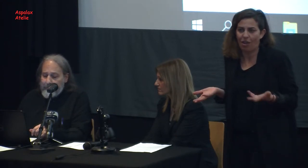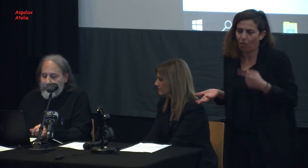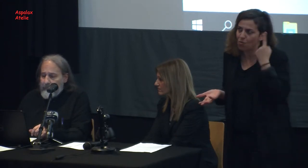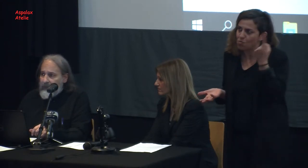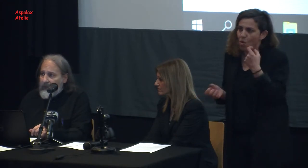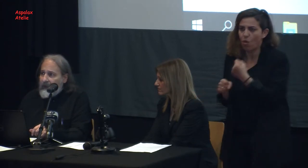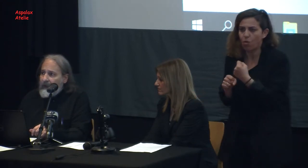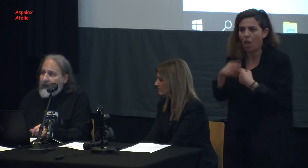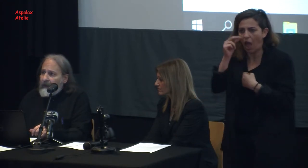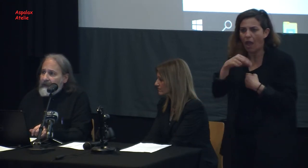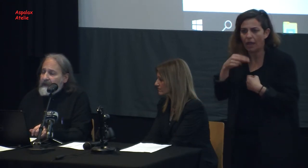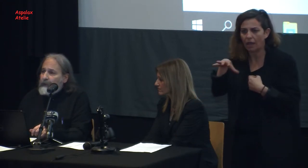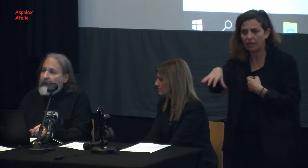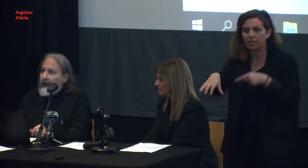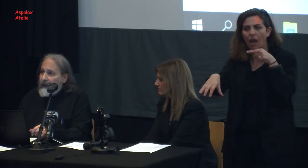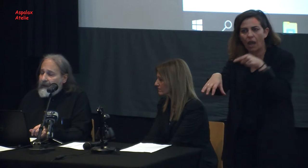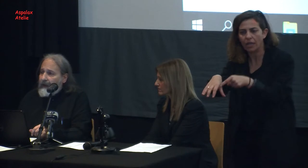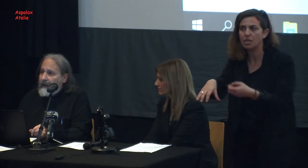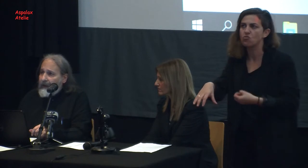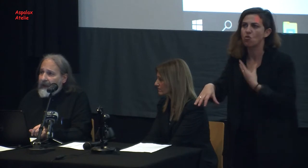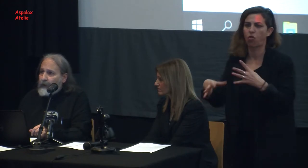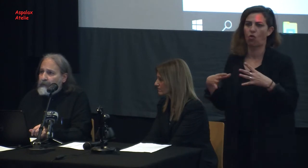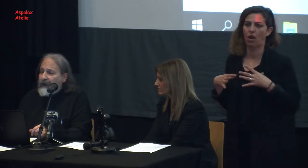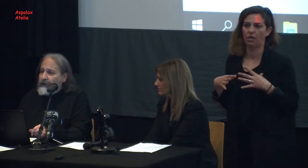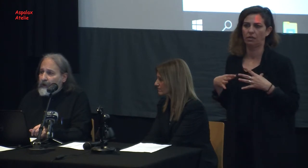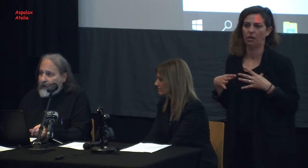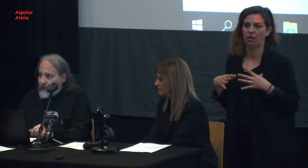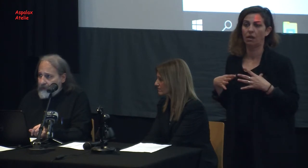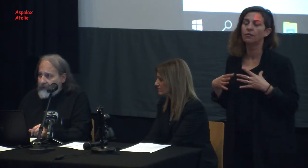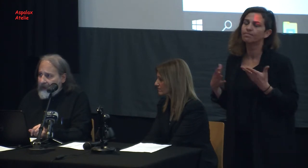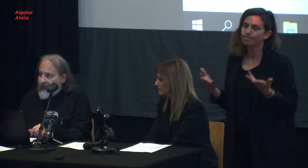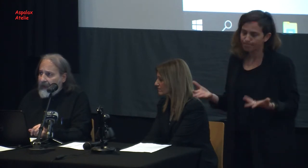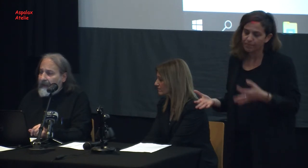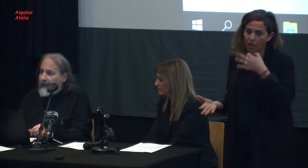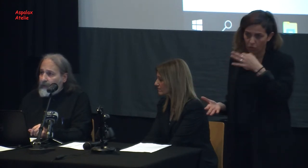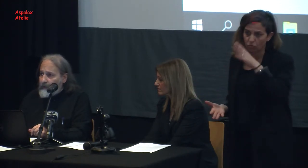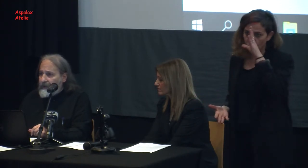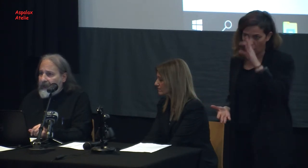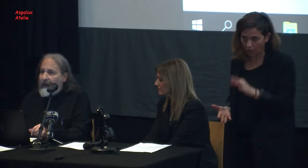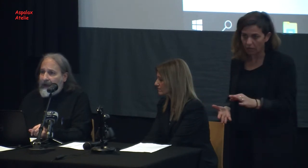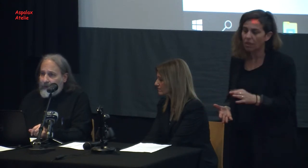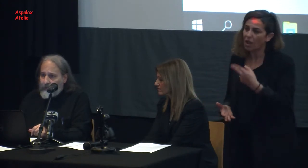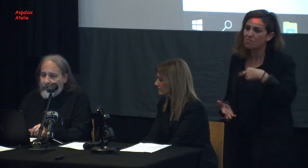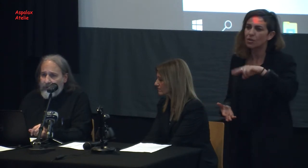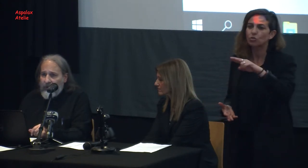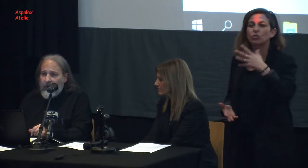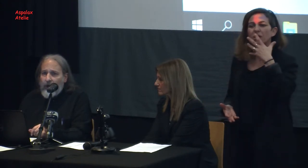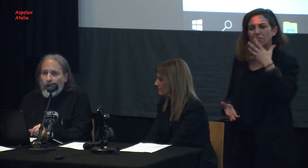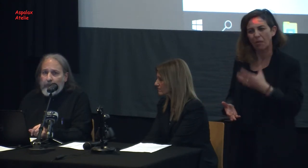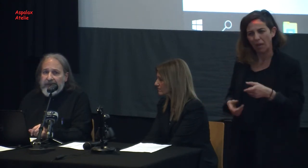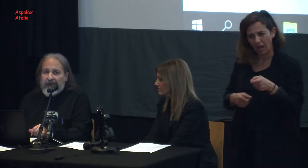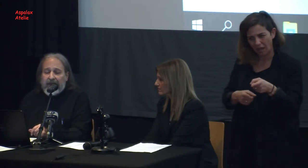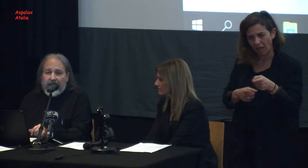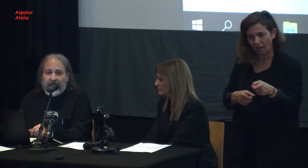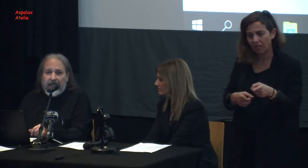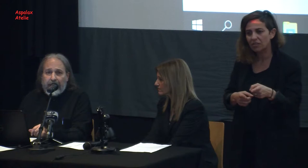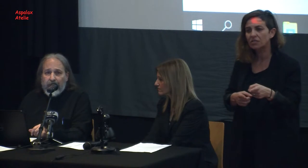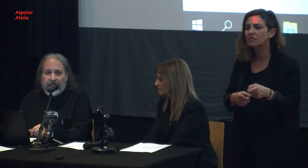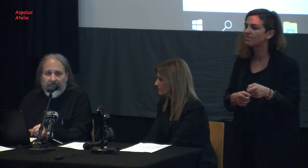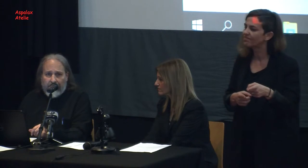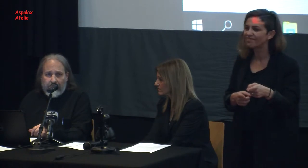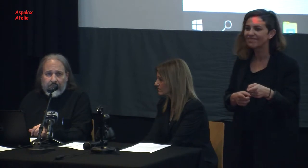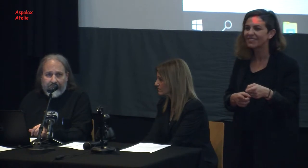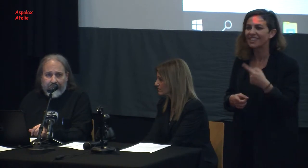Εκκλησία. Να σας πω την αλήθεια, για τους περισσότερους, και κληρικούς και λαϊκούς, ο ψυχασθενής